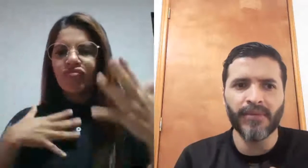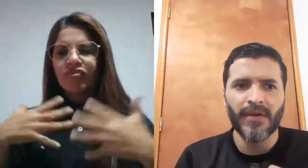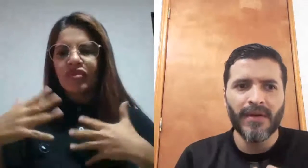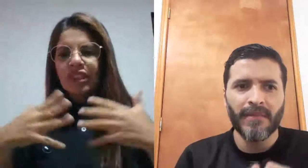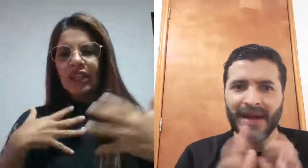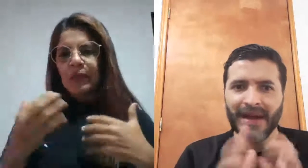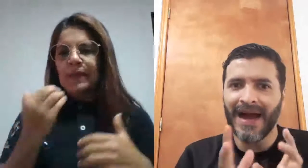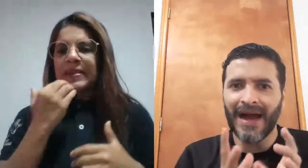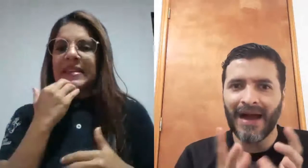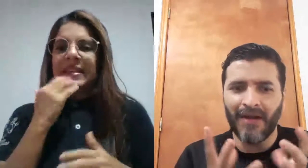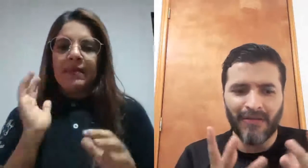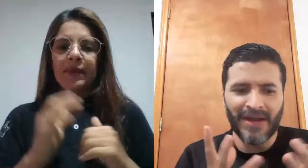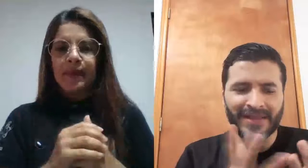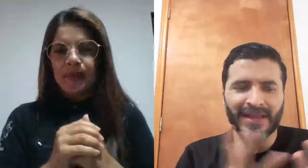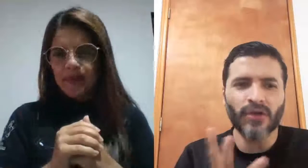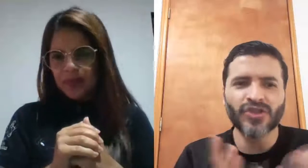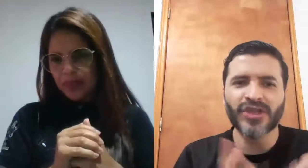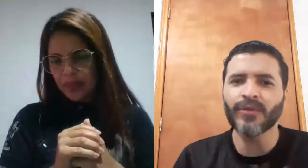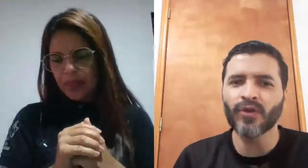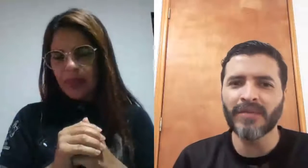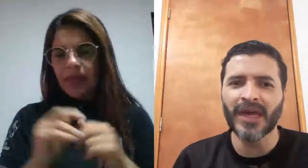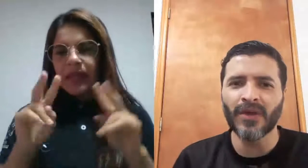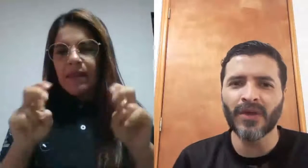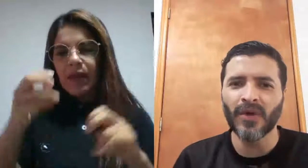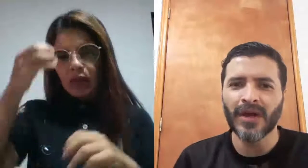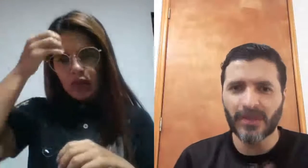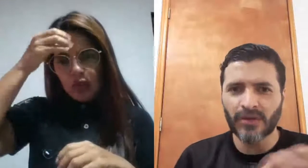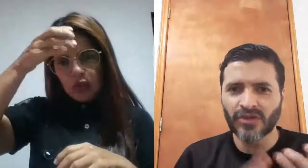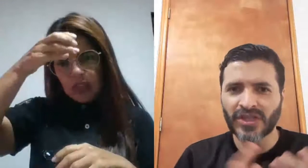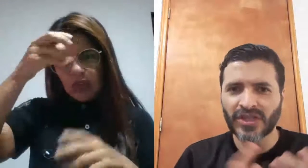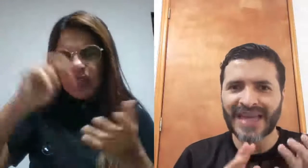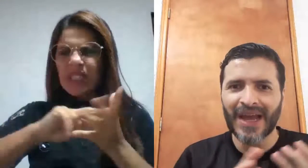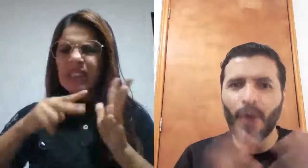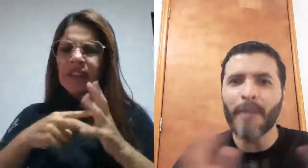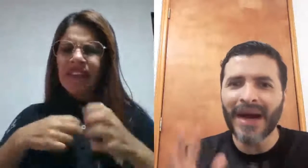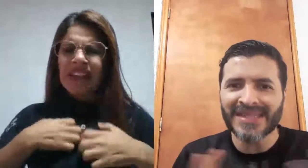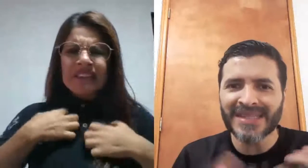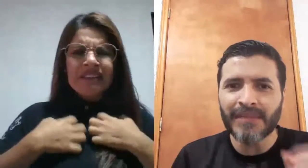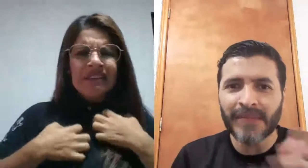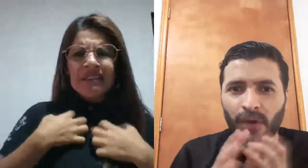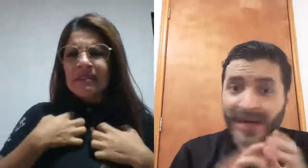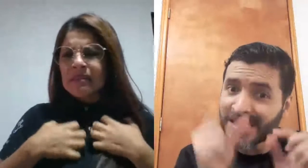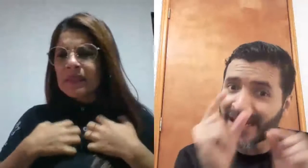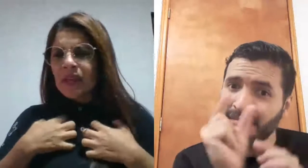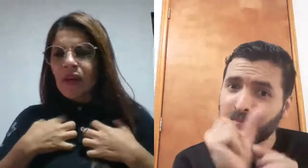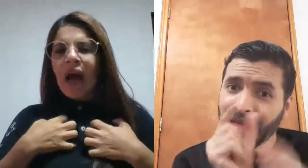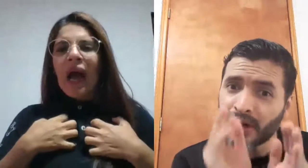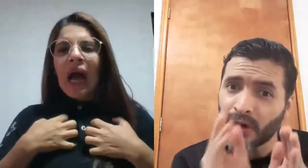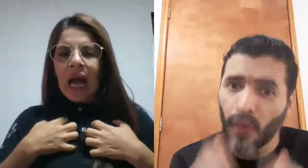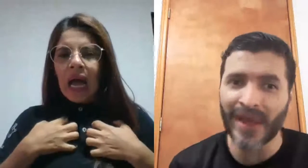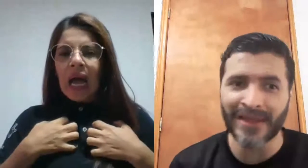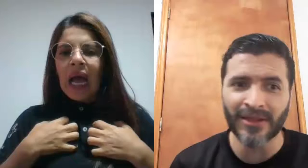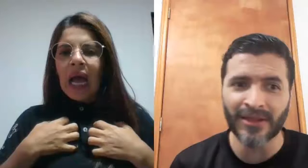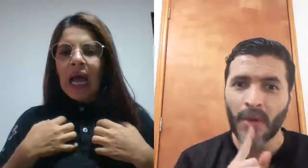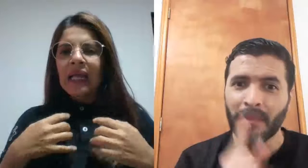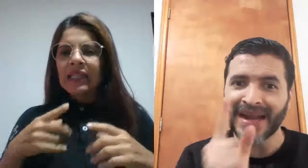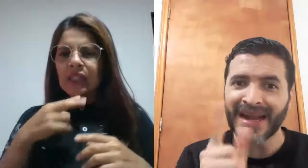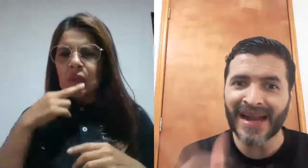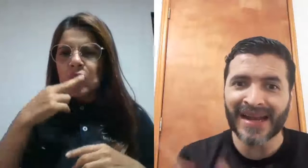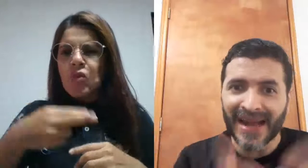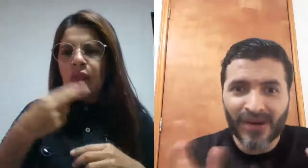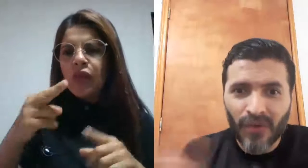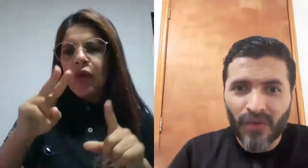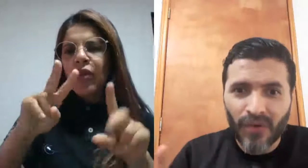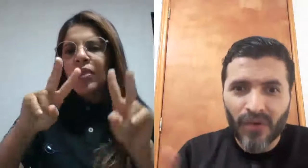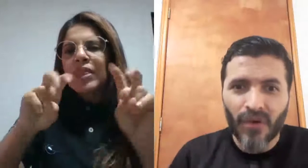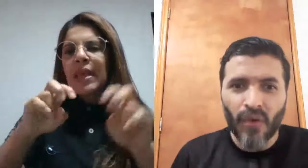pongamos un ejemplo. Van a hablar del concepto de miedo. Entonces, con base en el miedo van a hacer el microcuento.